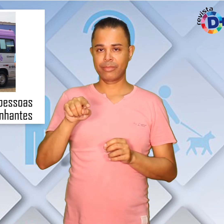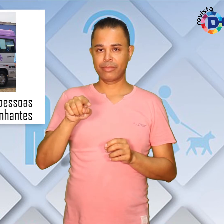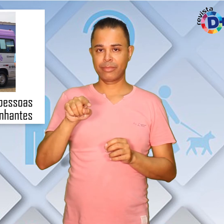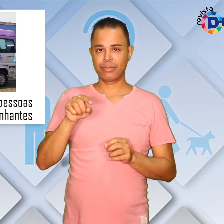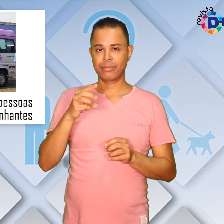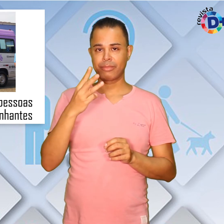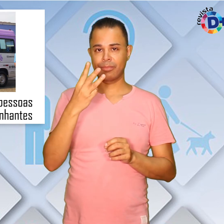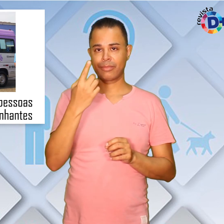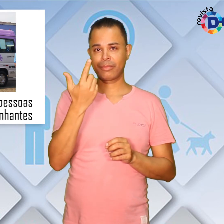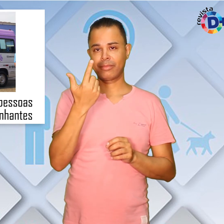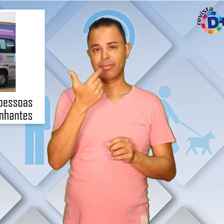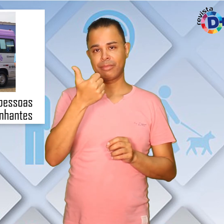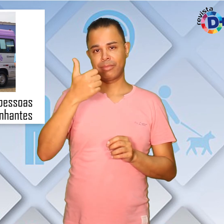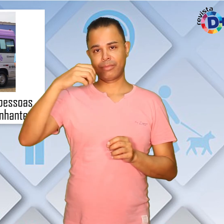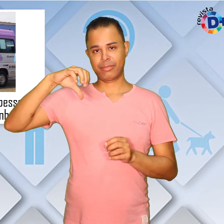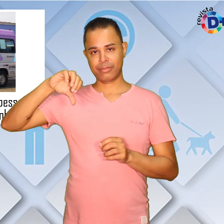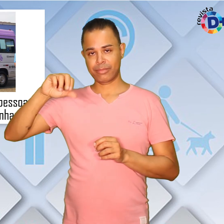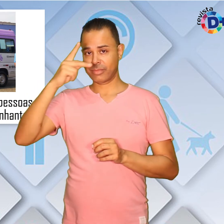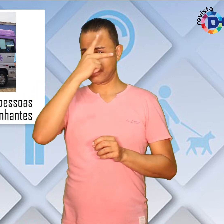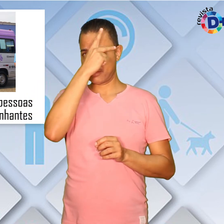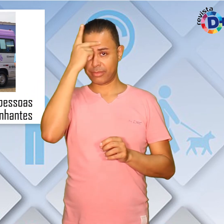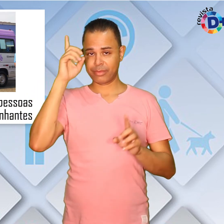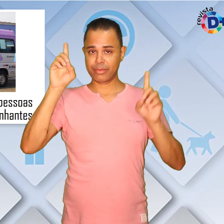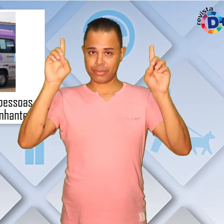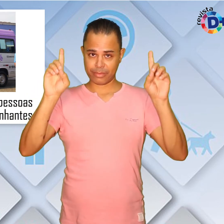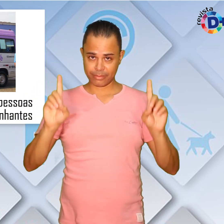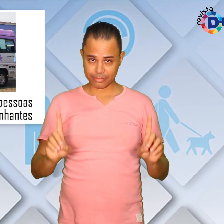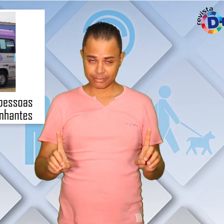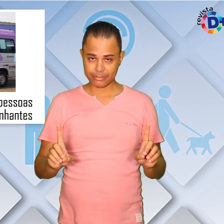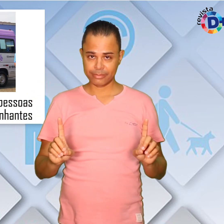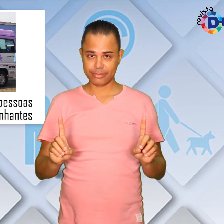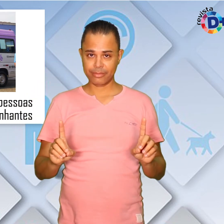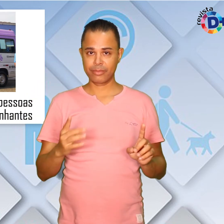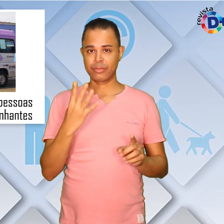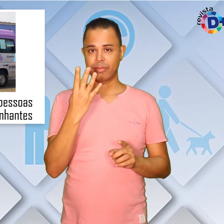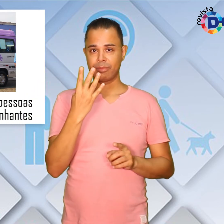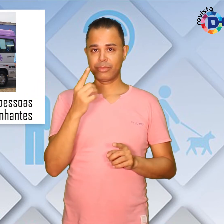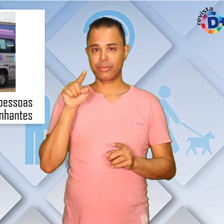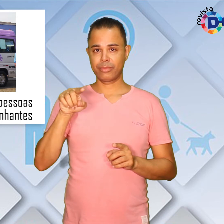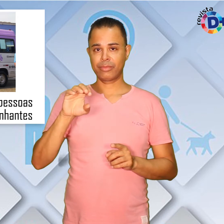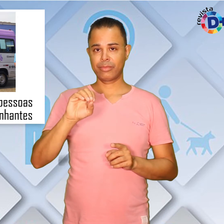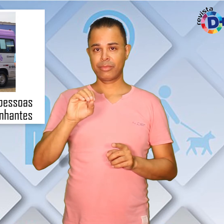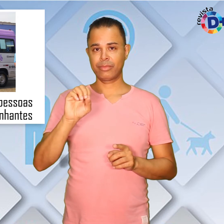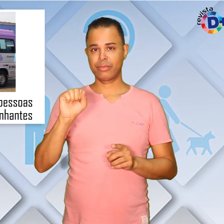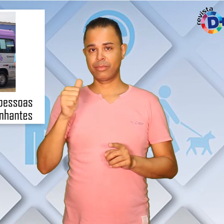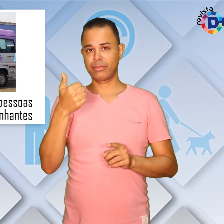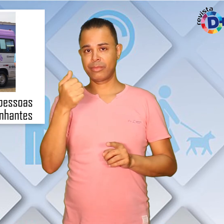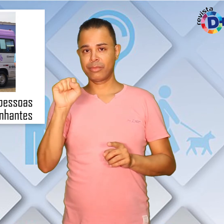5319 pessoas com deficiência em 4.018 acompanhantes